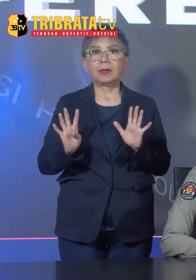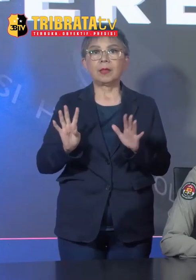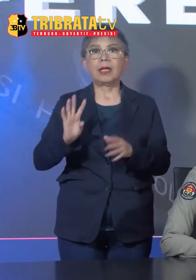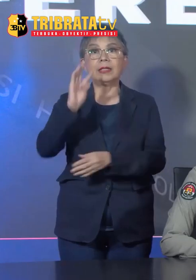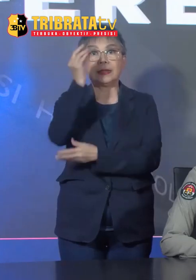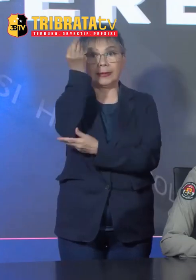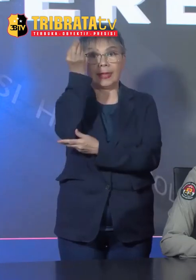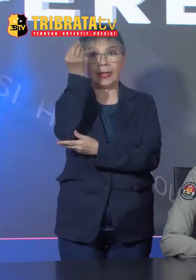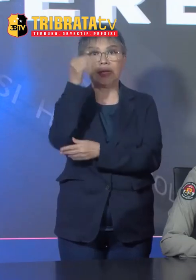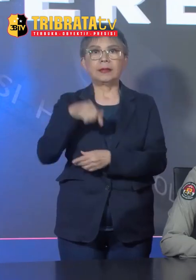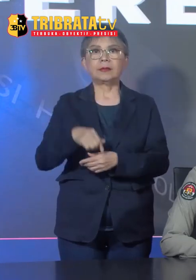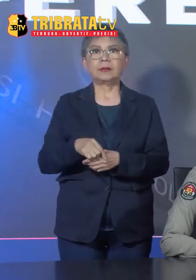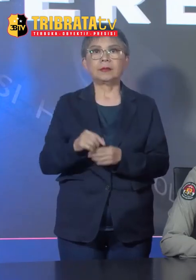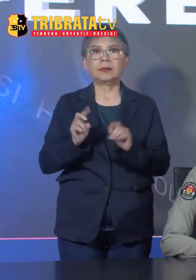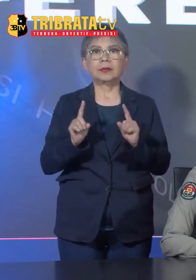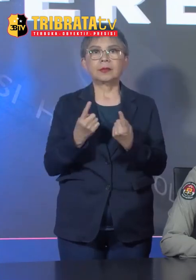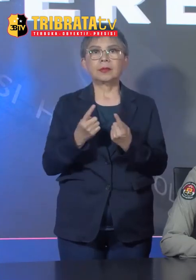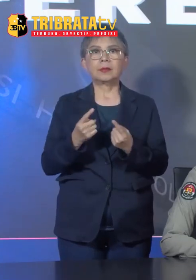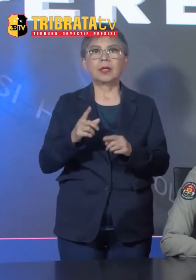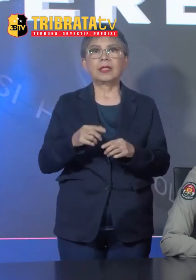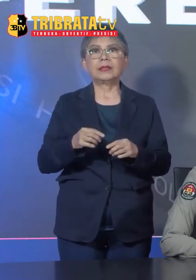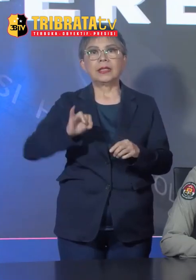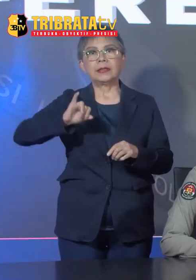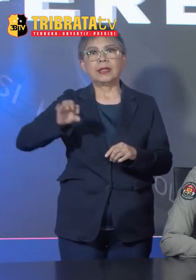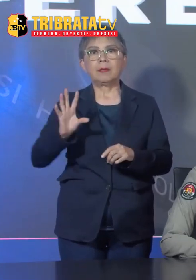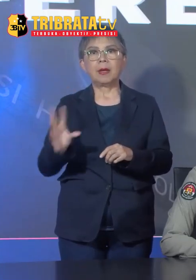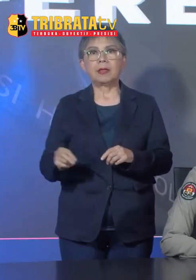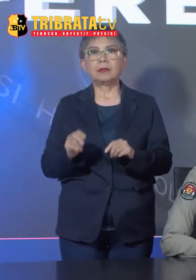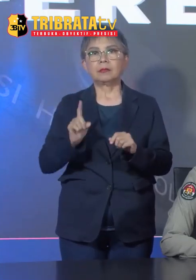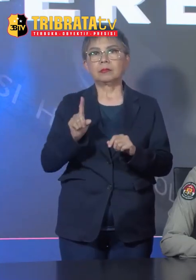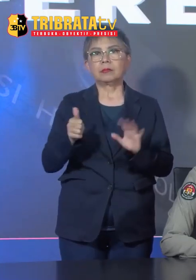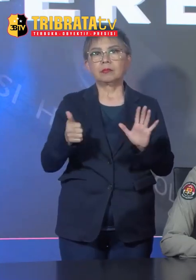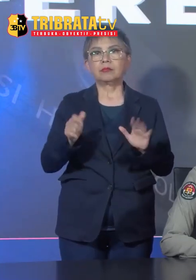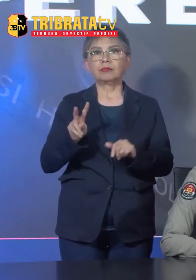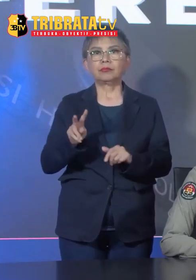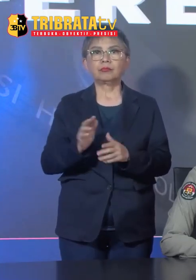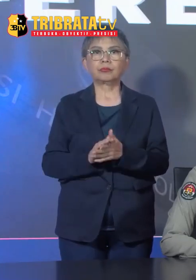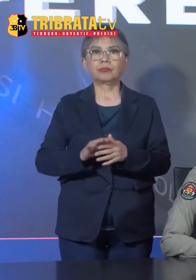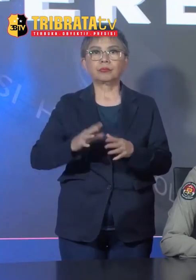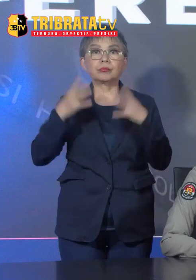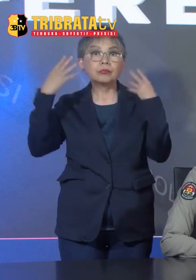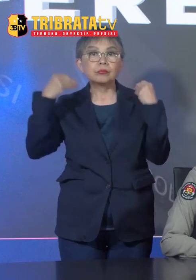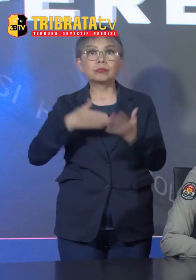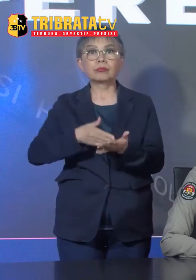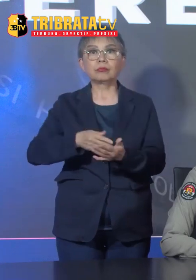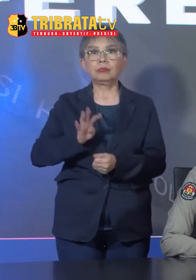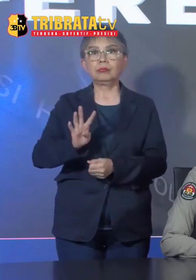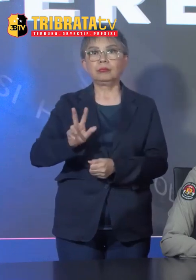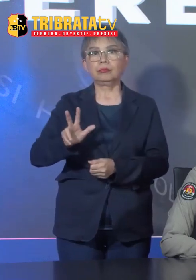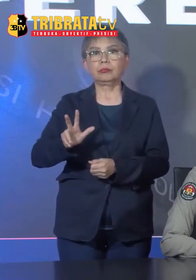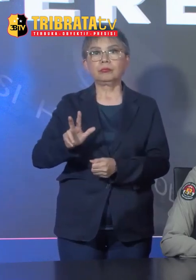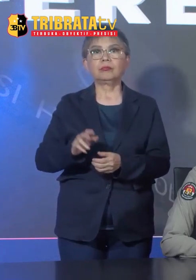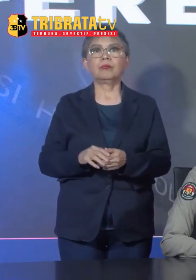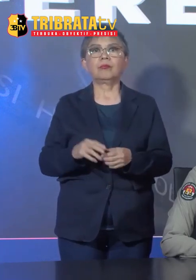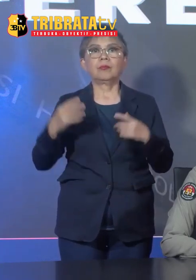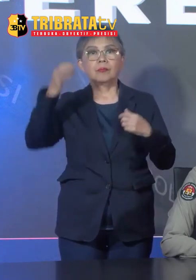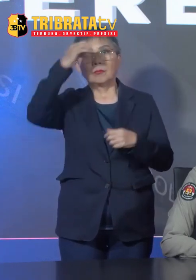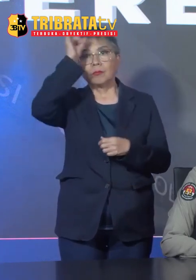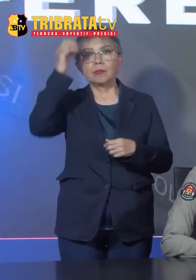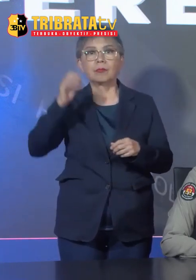Polda Metro Jaya 11 Polda Jabar 62 Polda Jateng 43